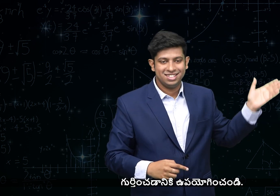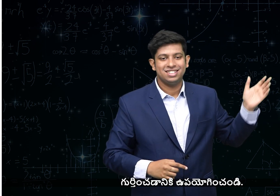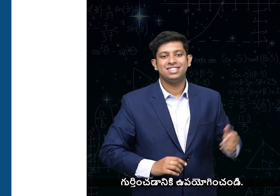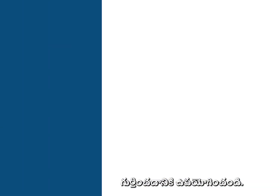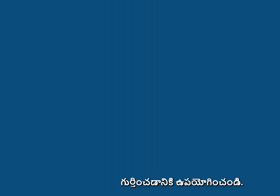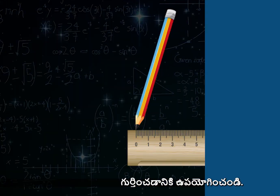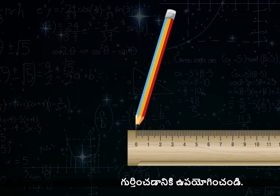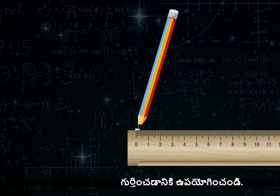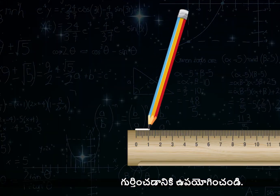ఉపయోగించండి.